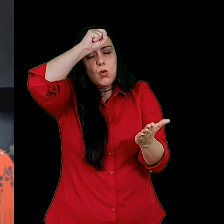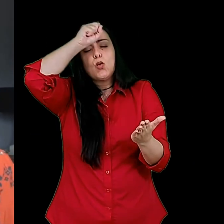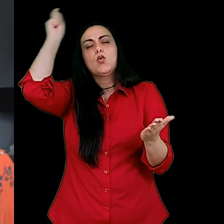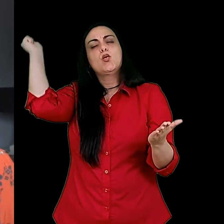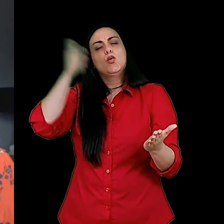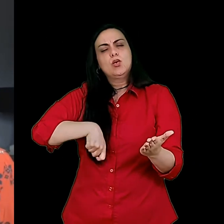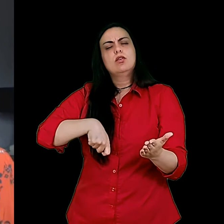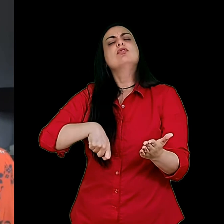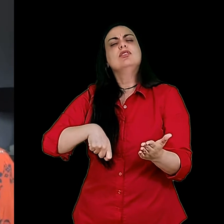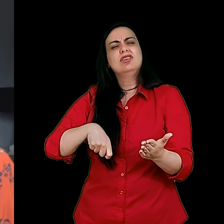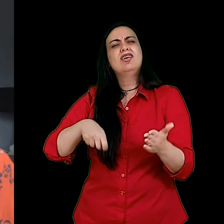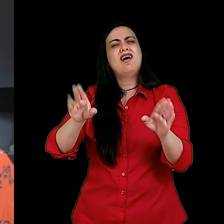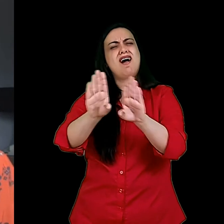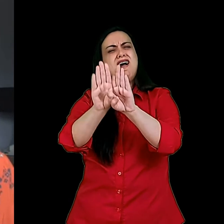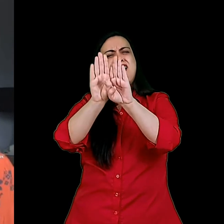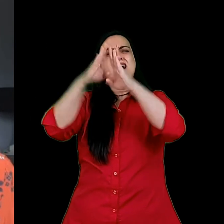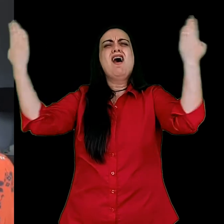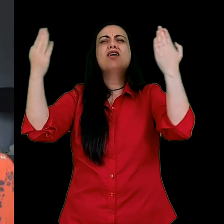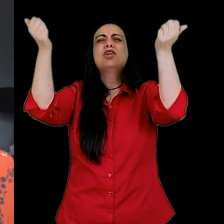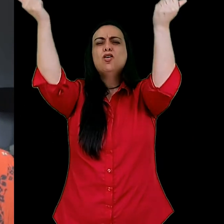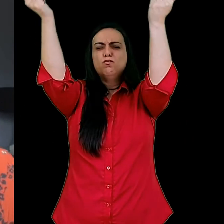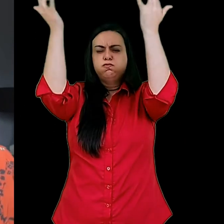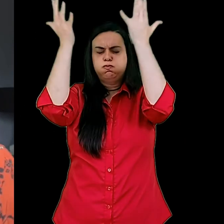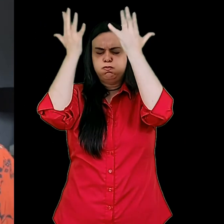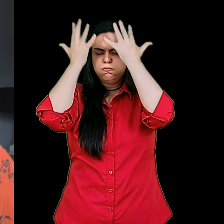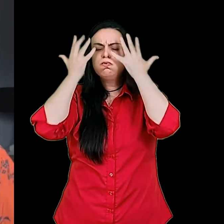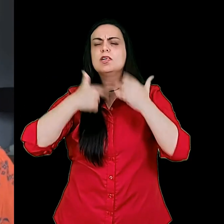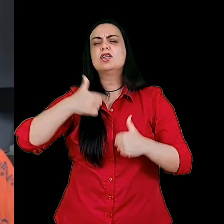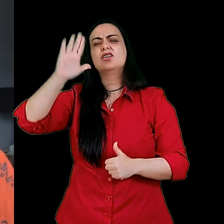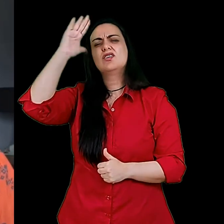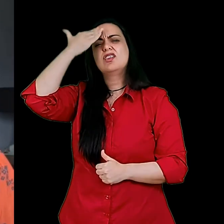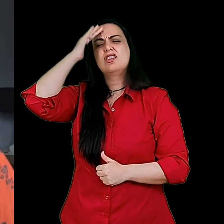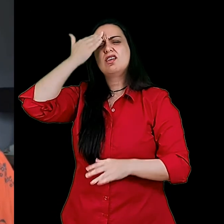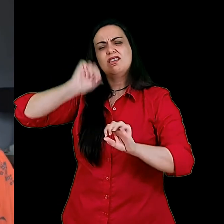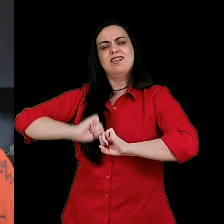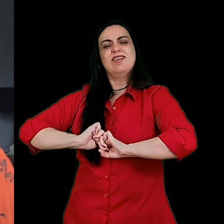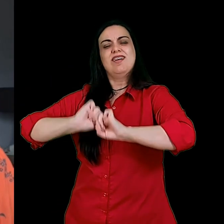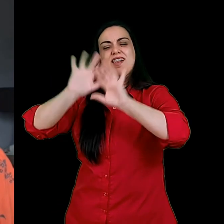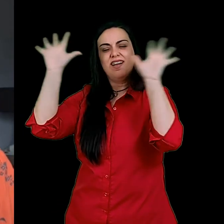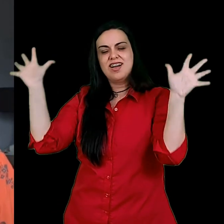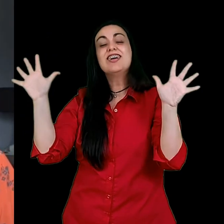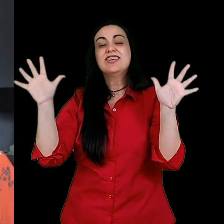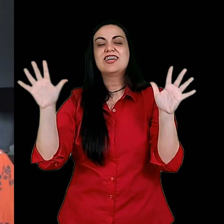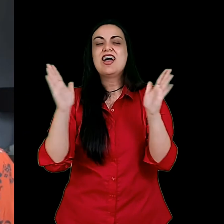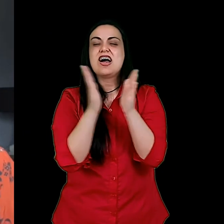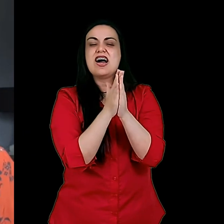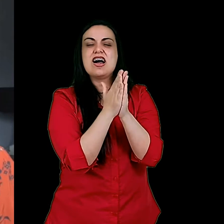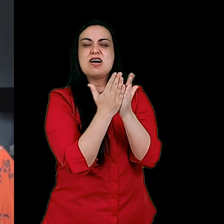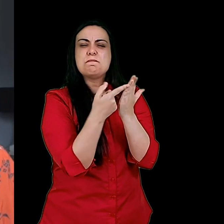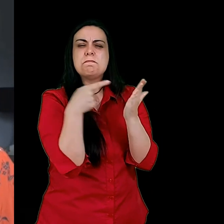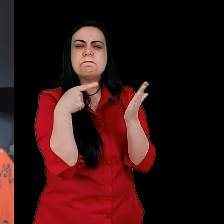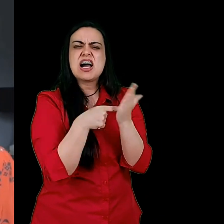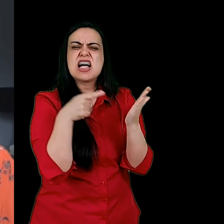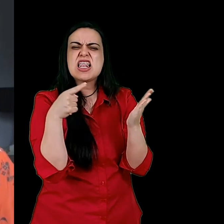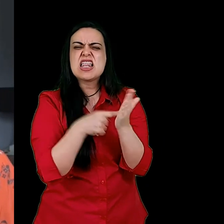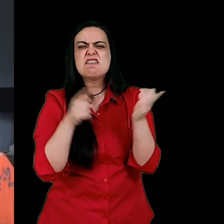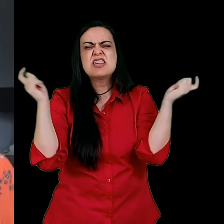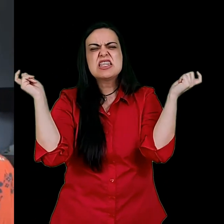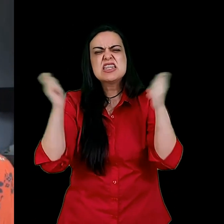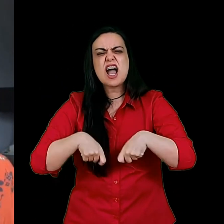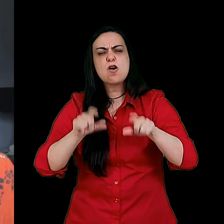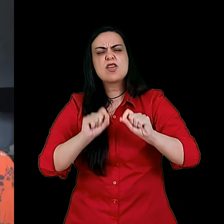mim a porta da revelação da tua palavra, para que haja discernimento e assim a tua palavra possa